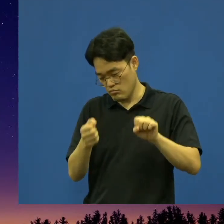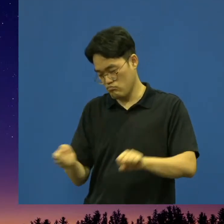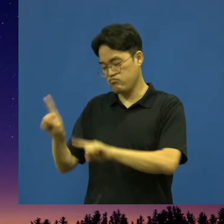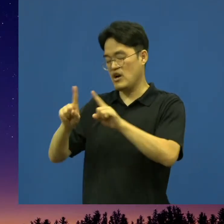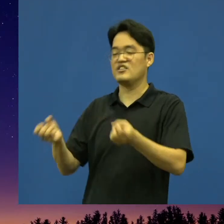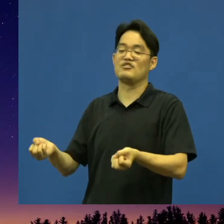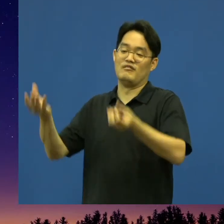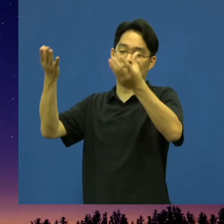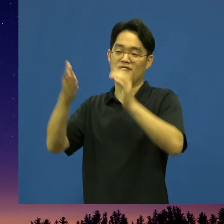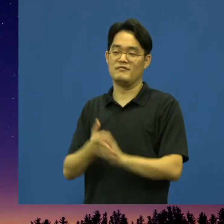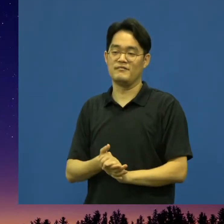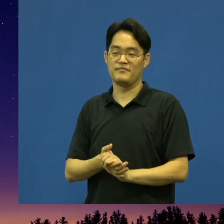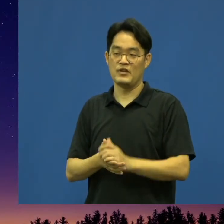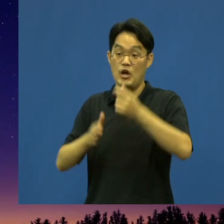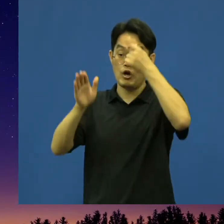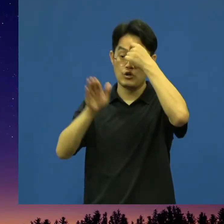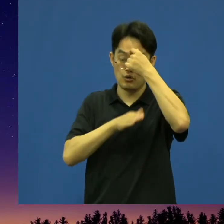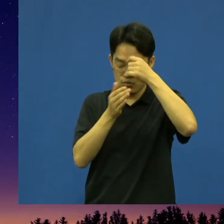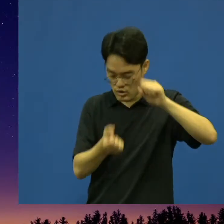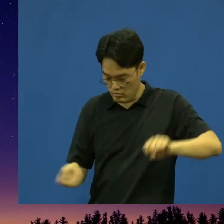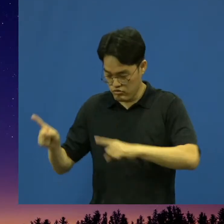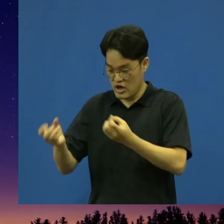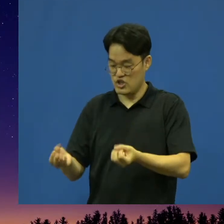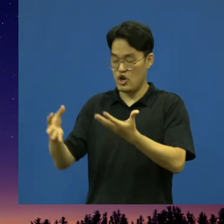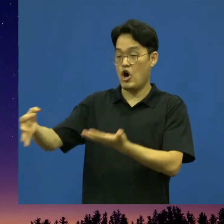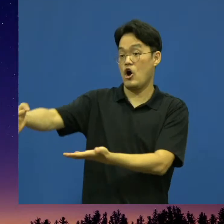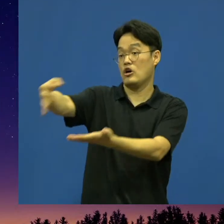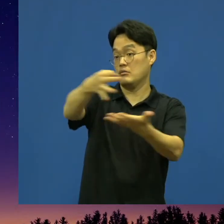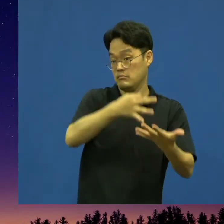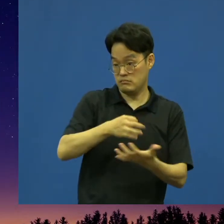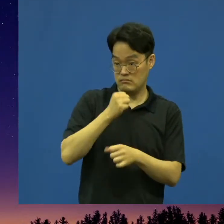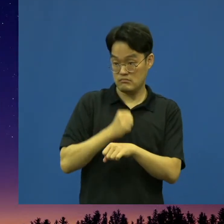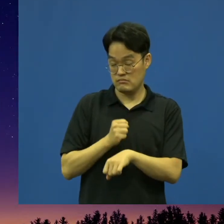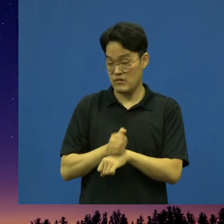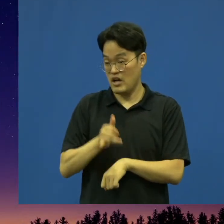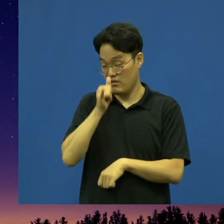성도들이 부활절 헌금을 했는데 사랑하는 여러분,